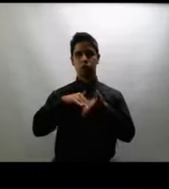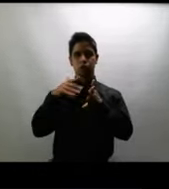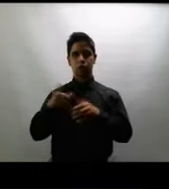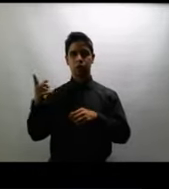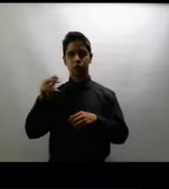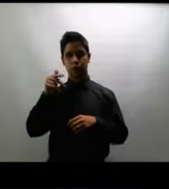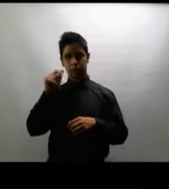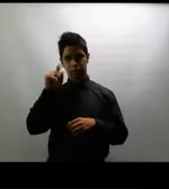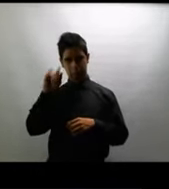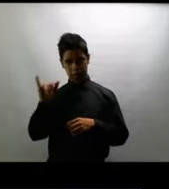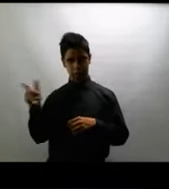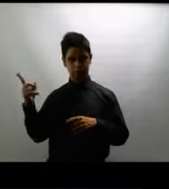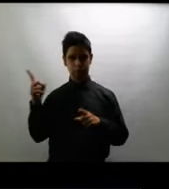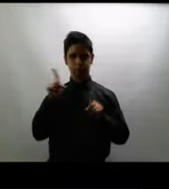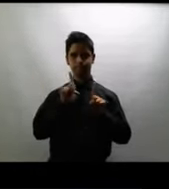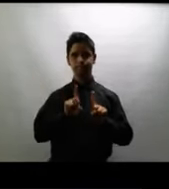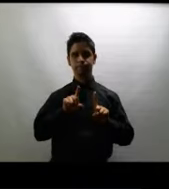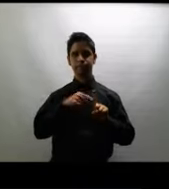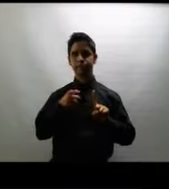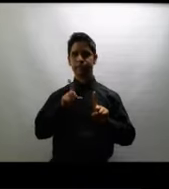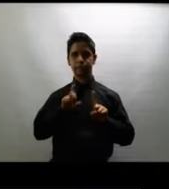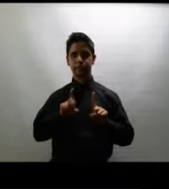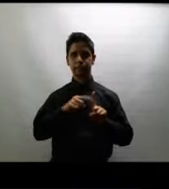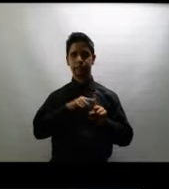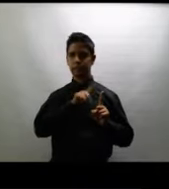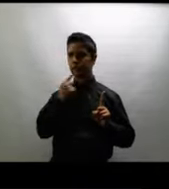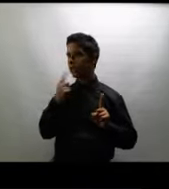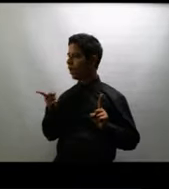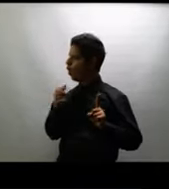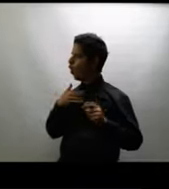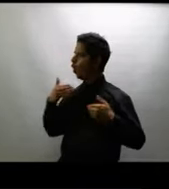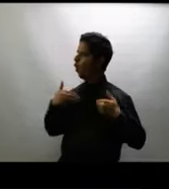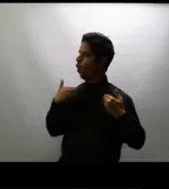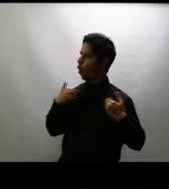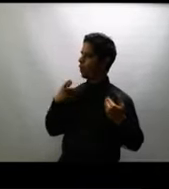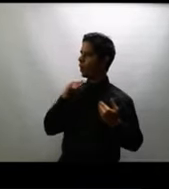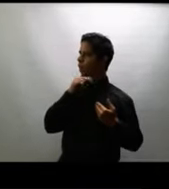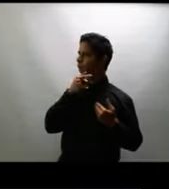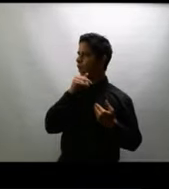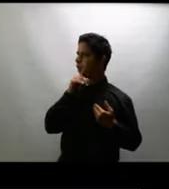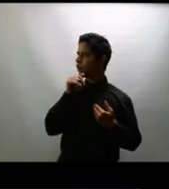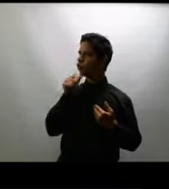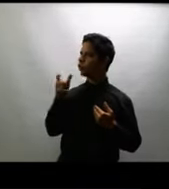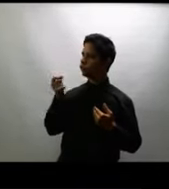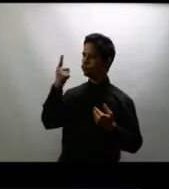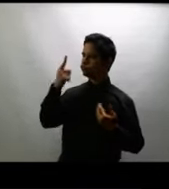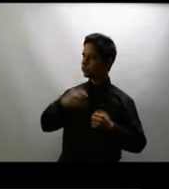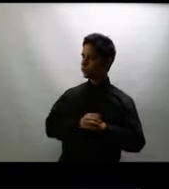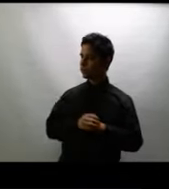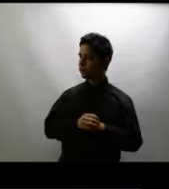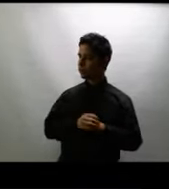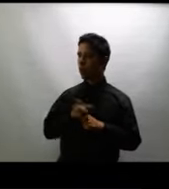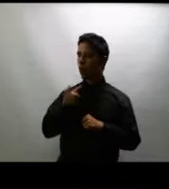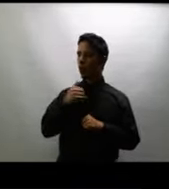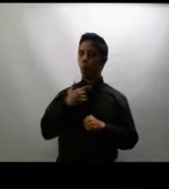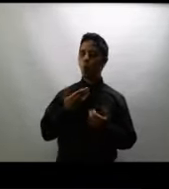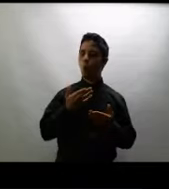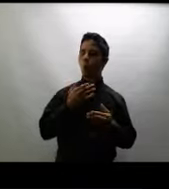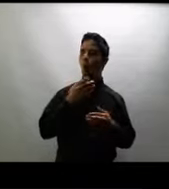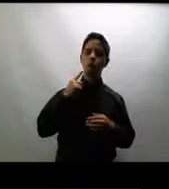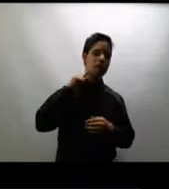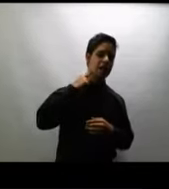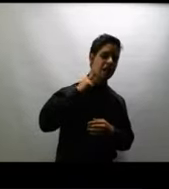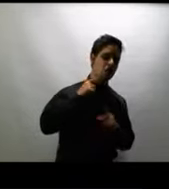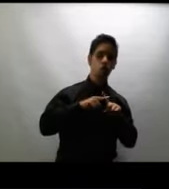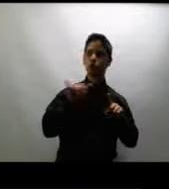y el profesor altanero le dice: joven Gandhi, usted no entiende. Un puerco y un pájaro